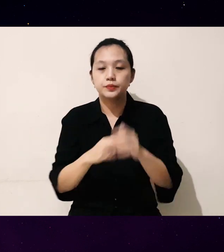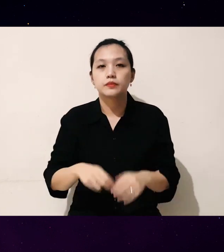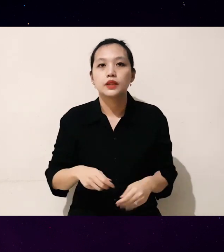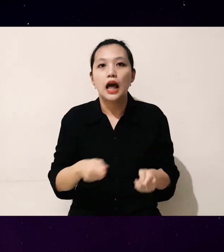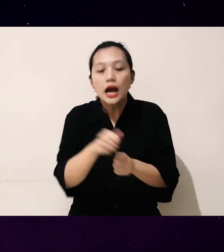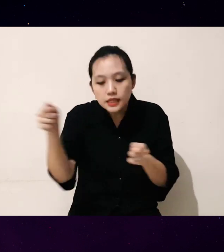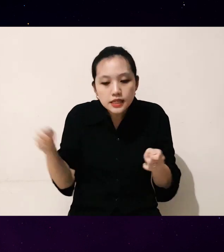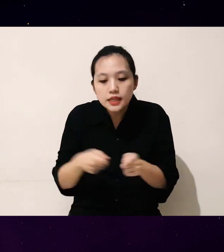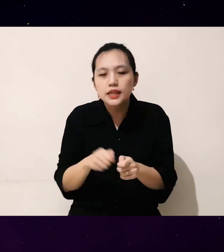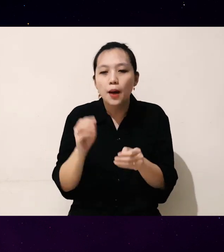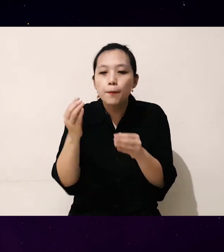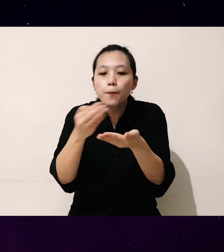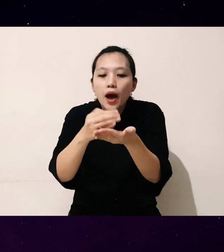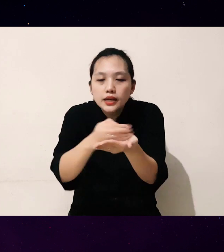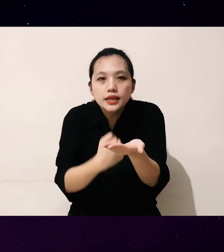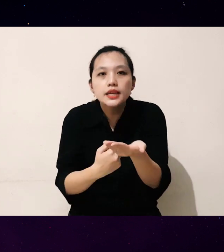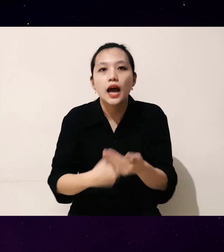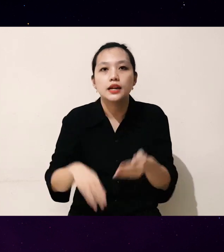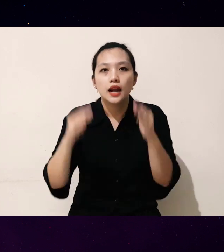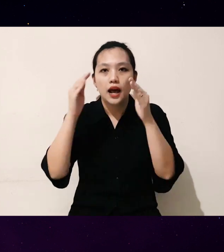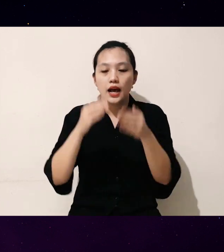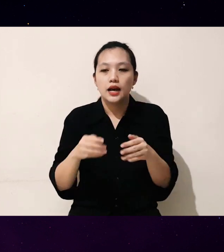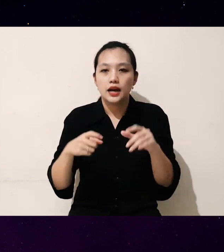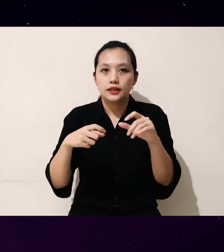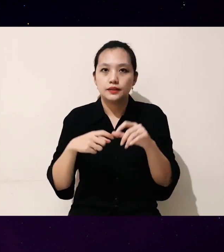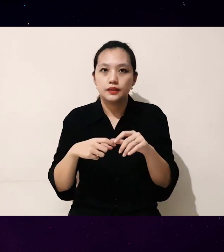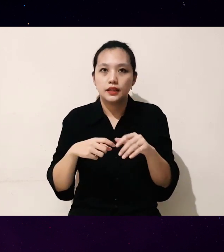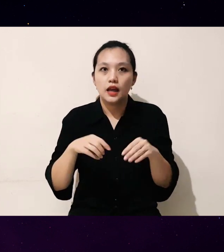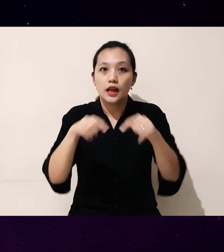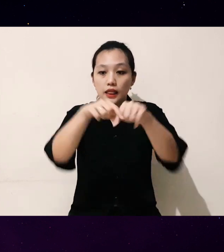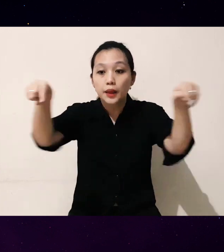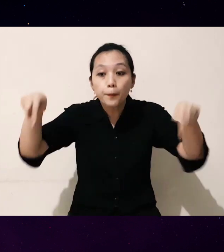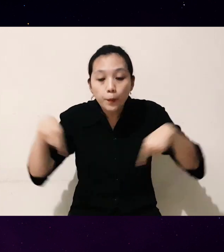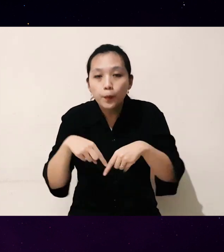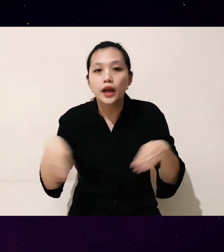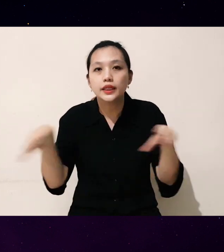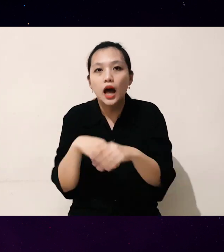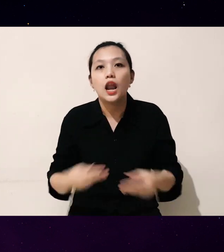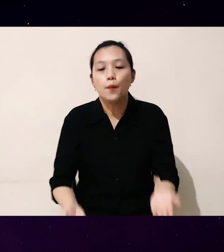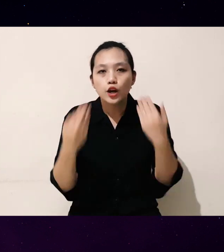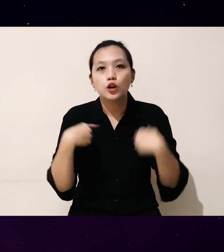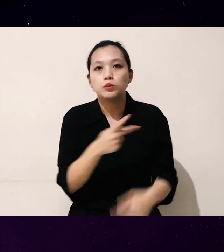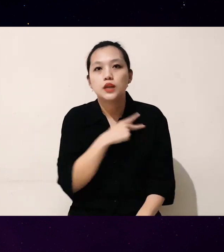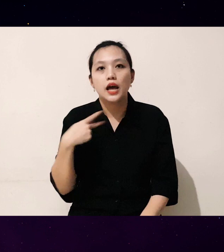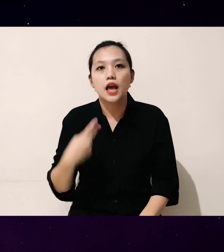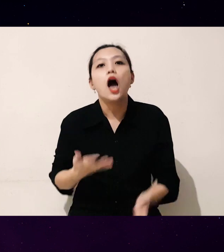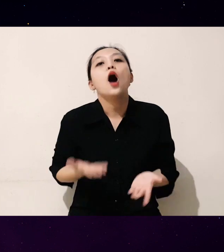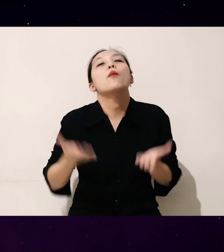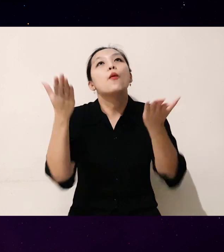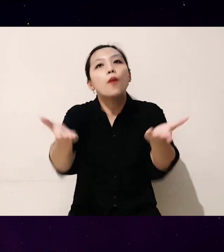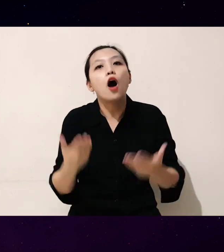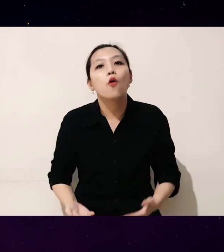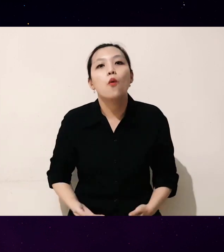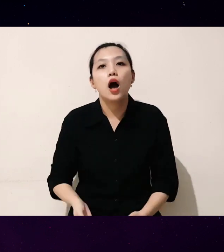honor to your name." Sampai semua hal, setiap bagian, setiap nuansa dan setiap perspektif atau